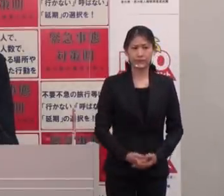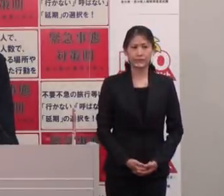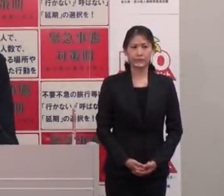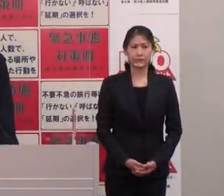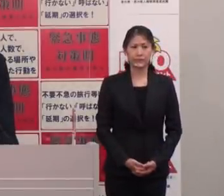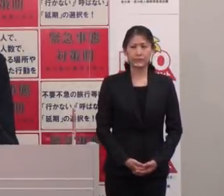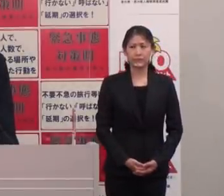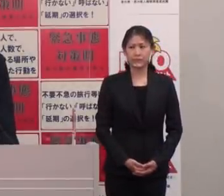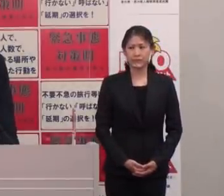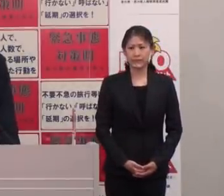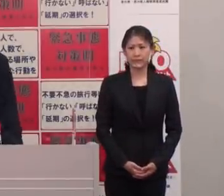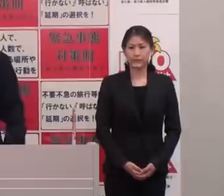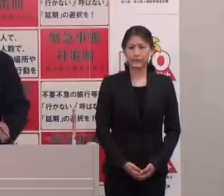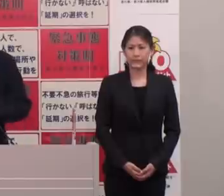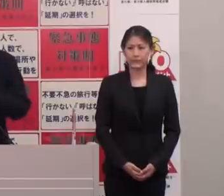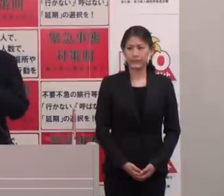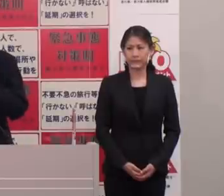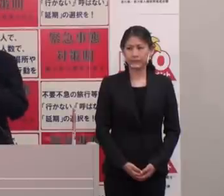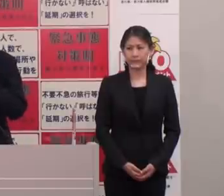どうぞ。